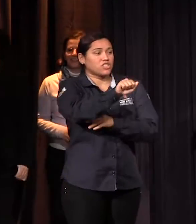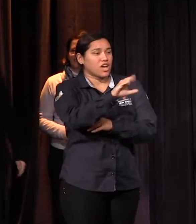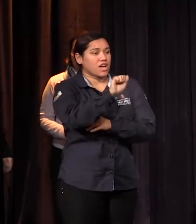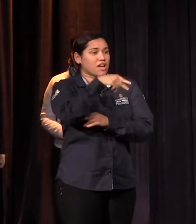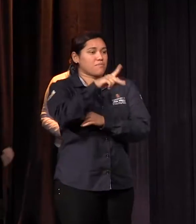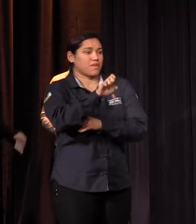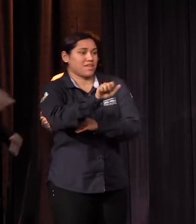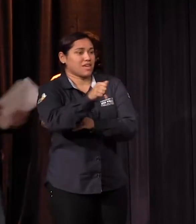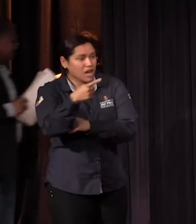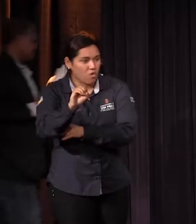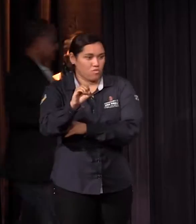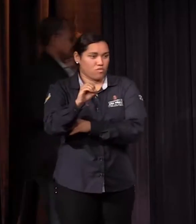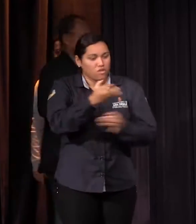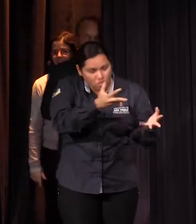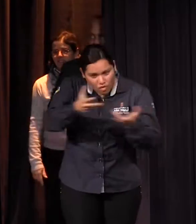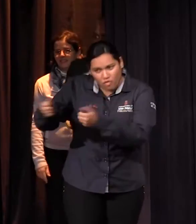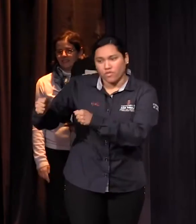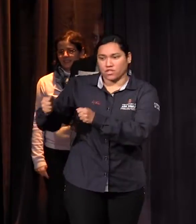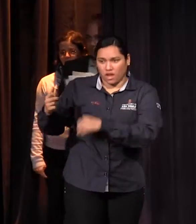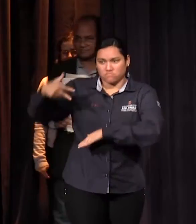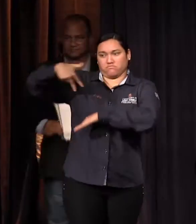convidamos para subir ao palco